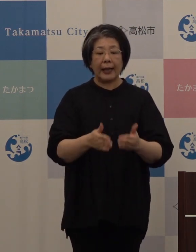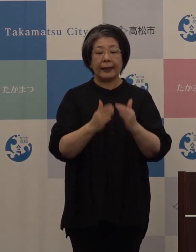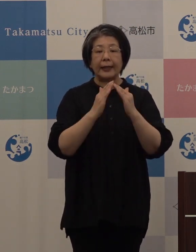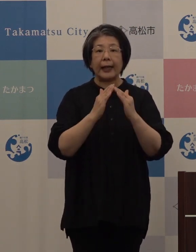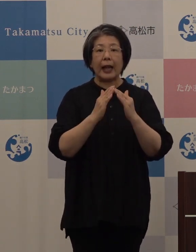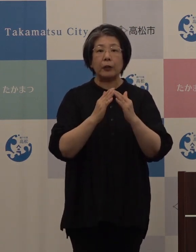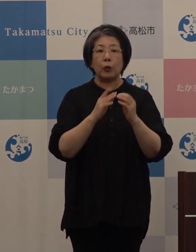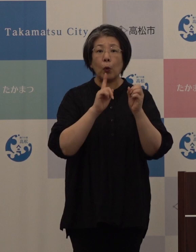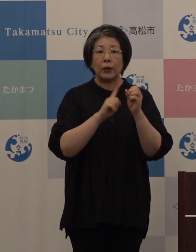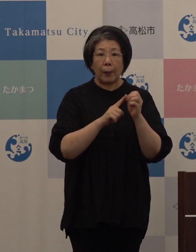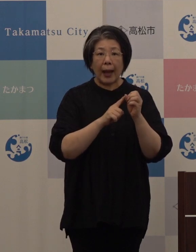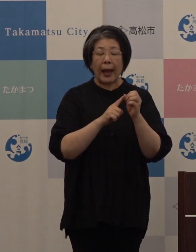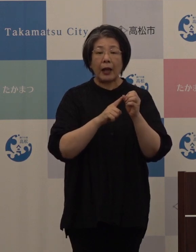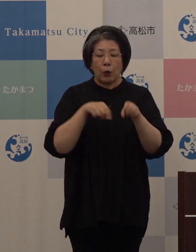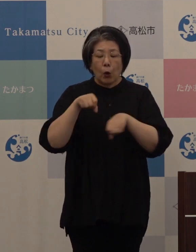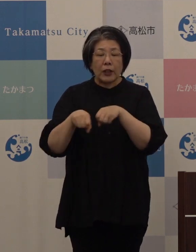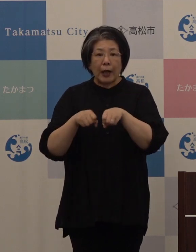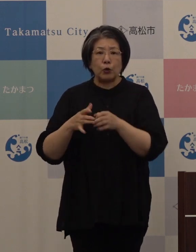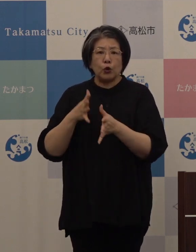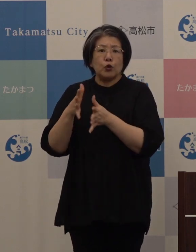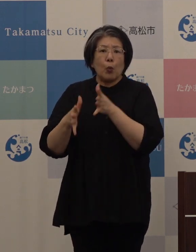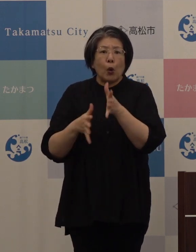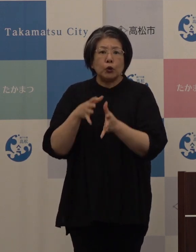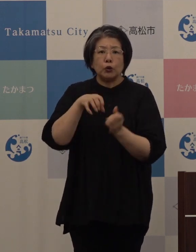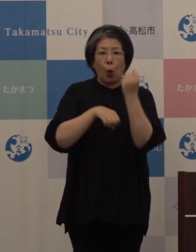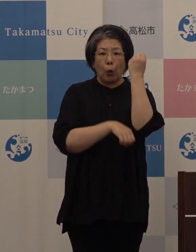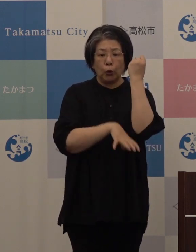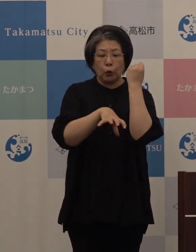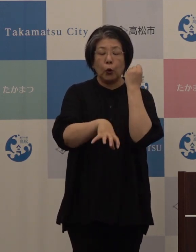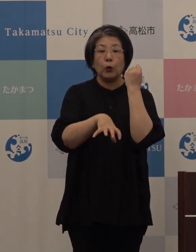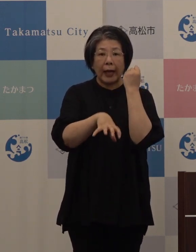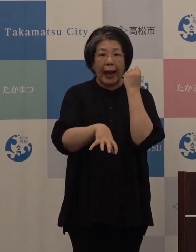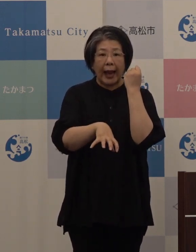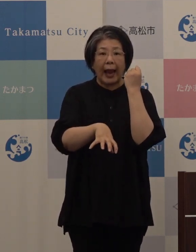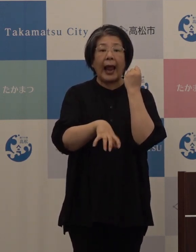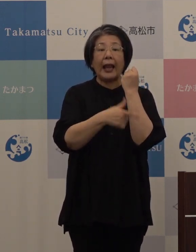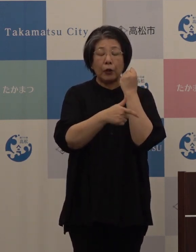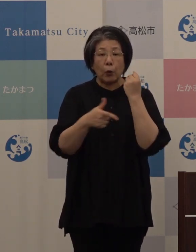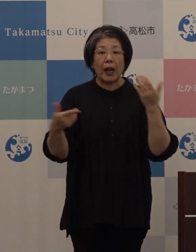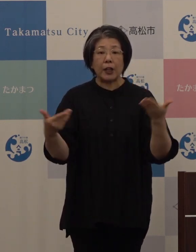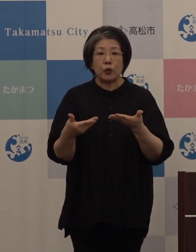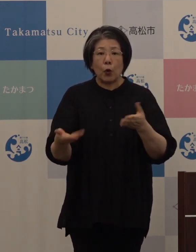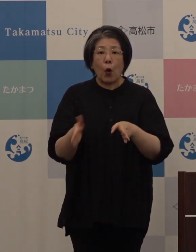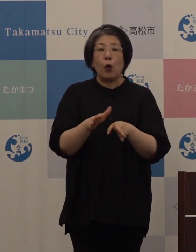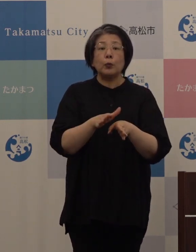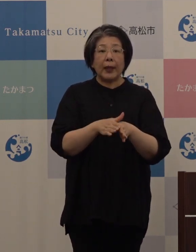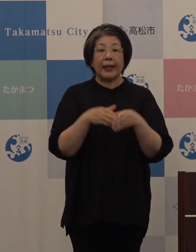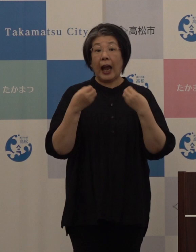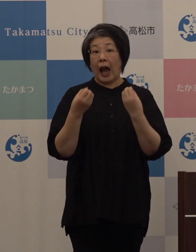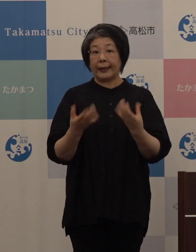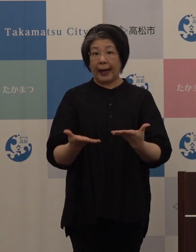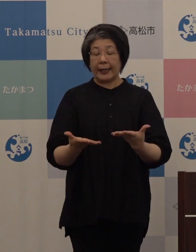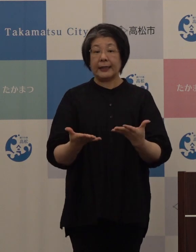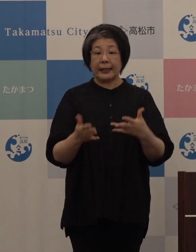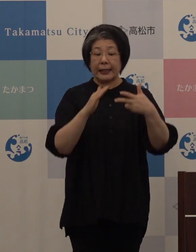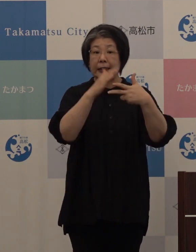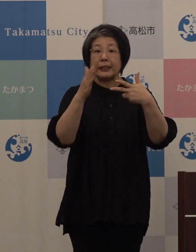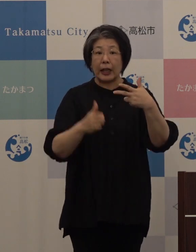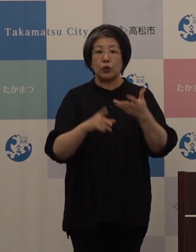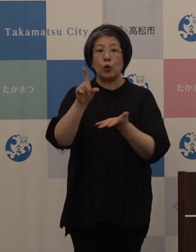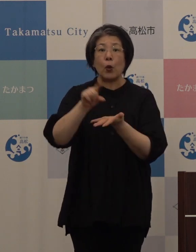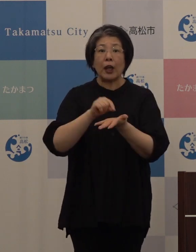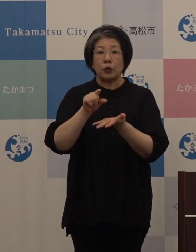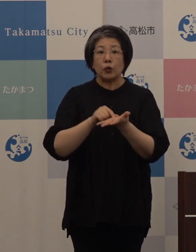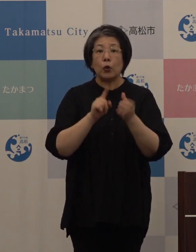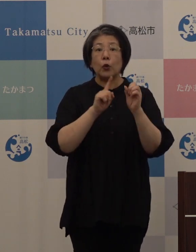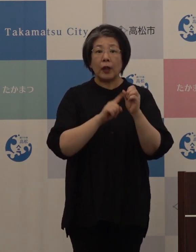のサイクルスポーツとしての拠点というのと同時に、余剰地において新たな活用策ということ